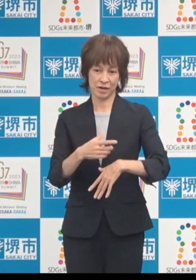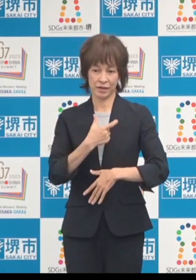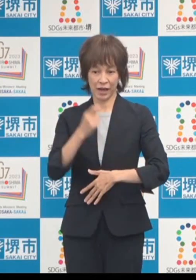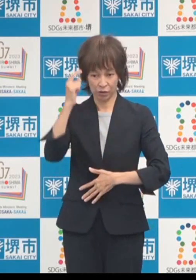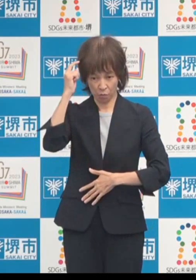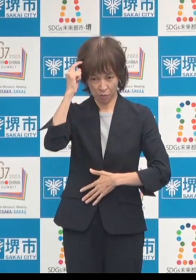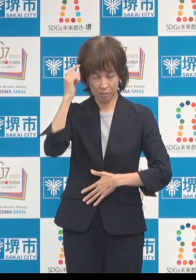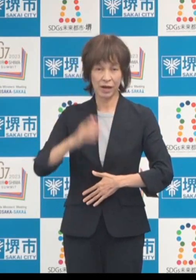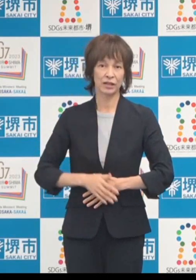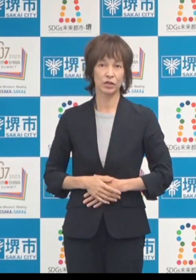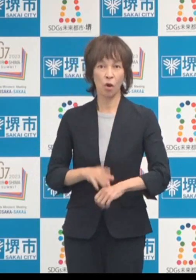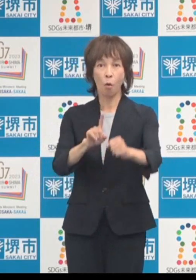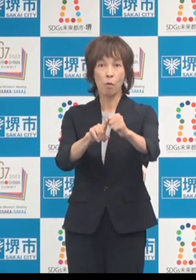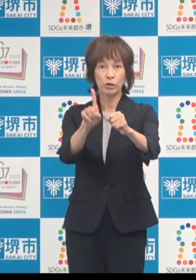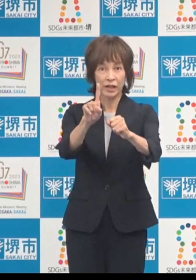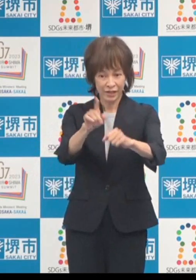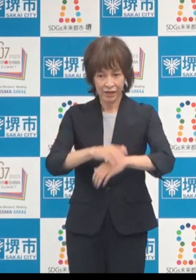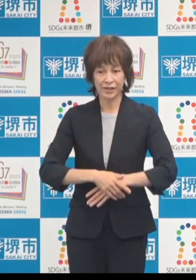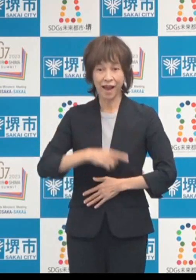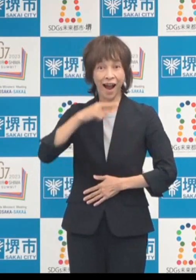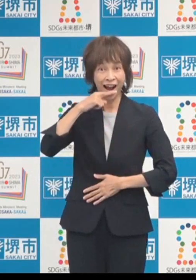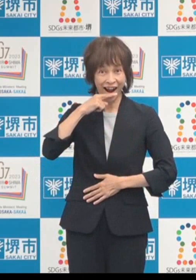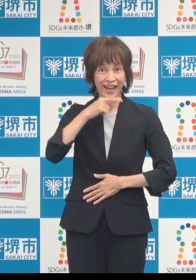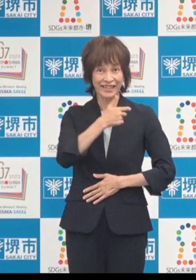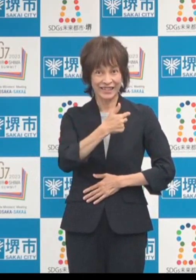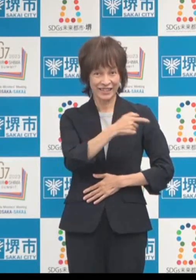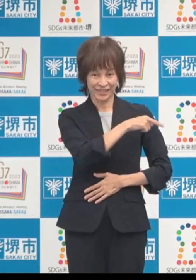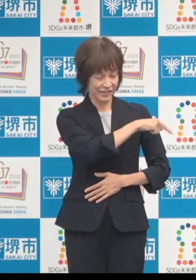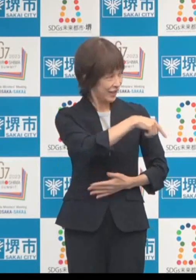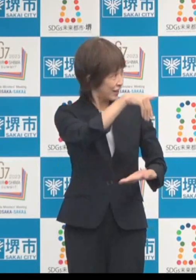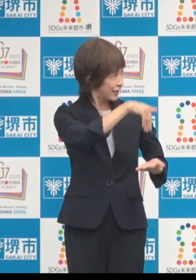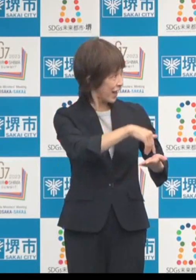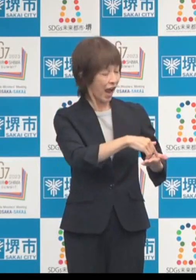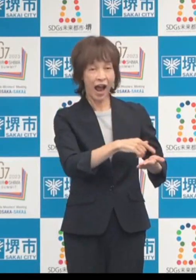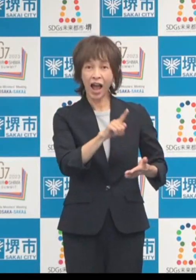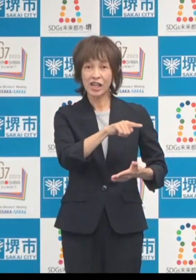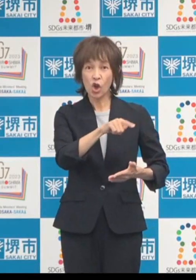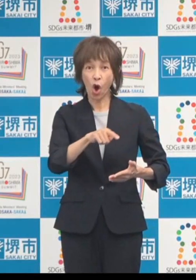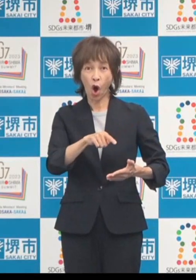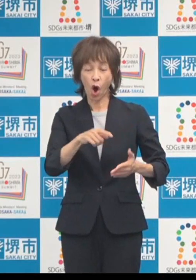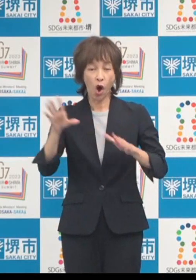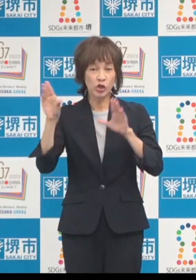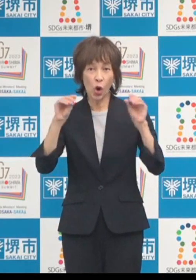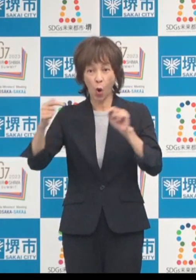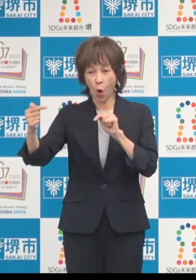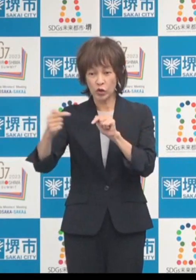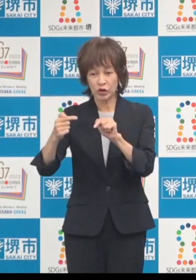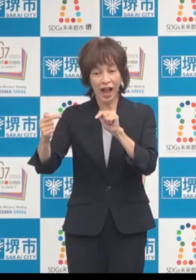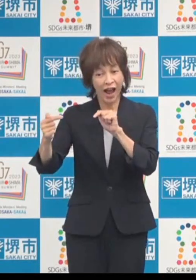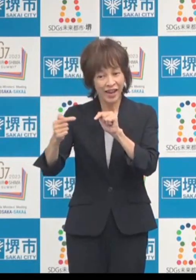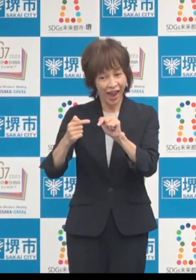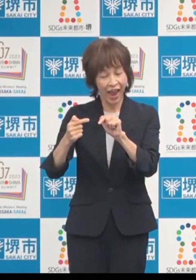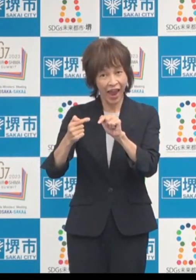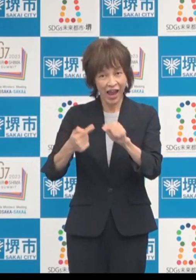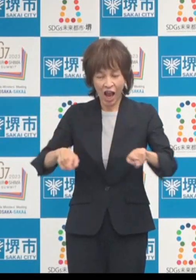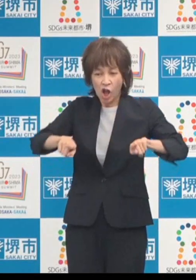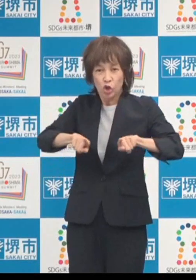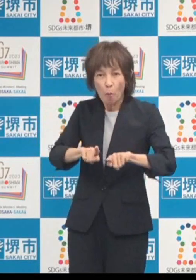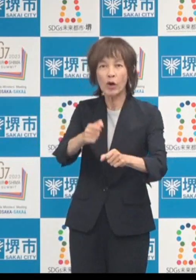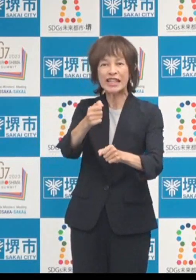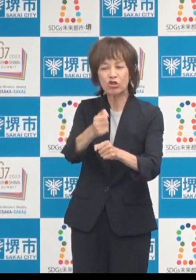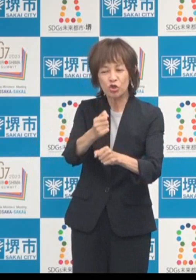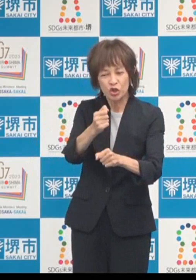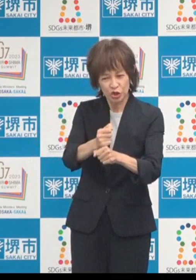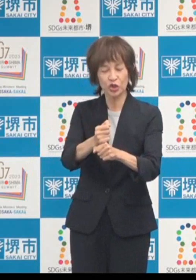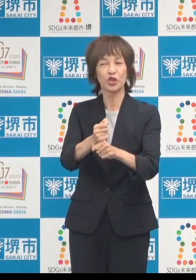目的とするところで赤字で書いています人や情報をつなげ競争、共に作る競争によるイノベーションを創